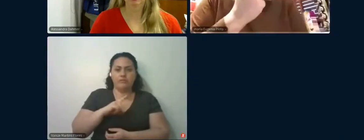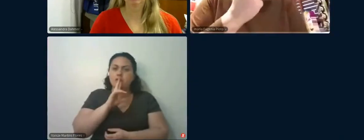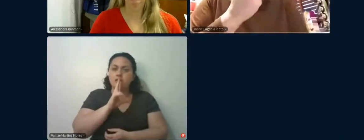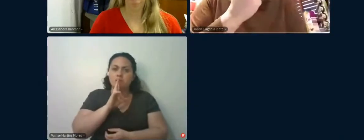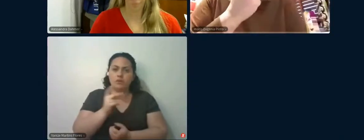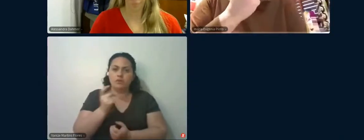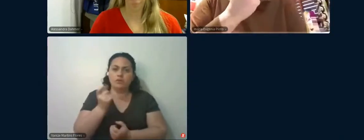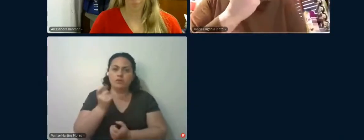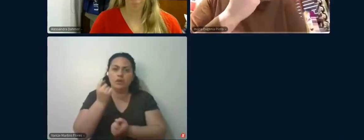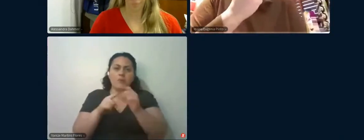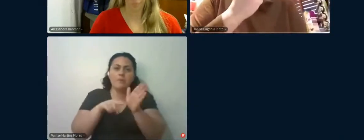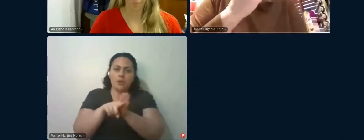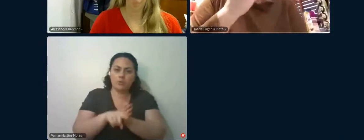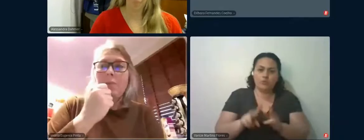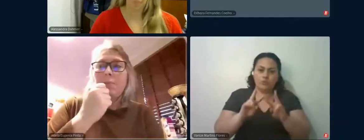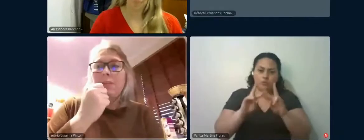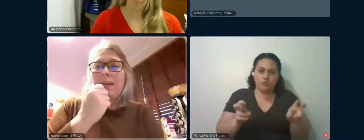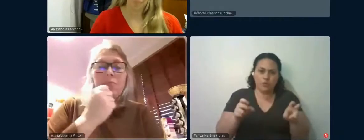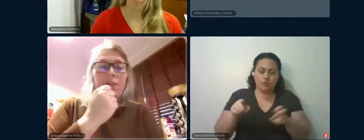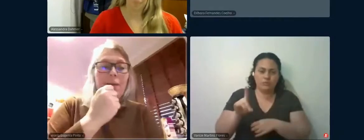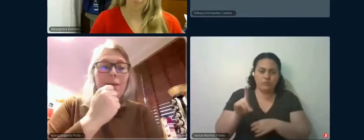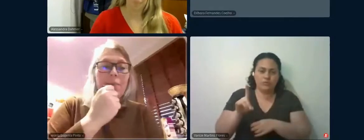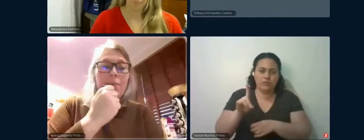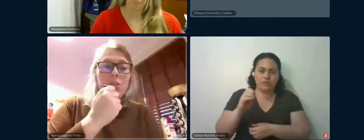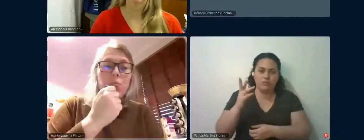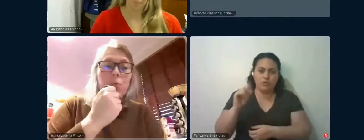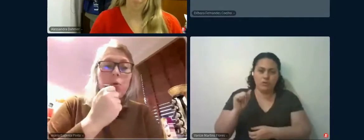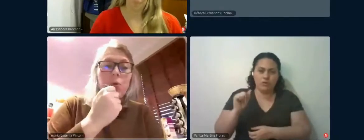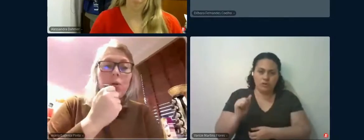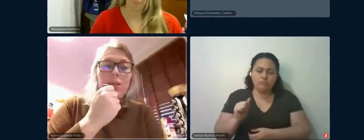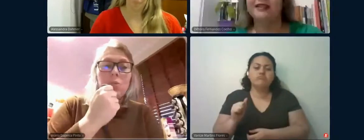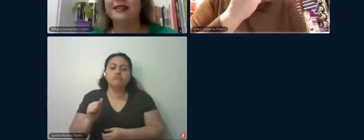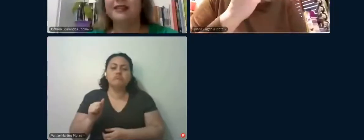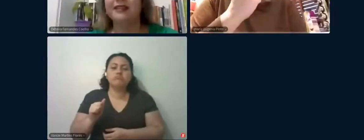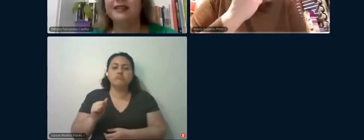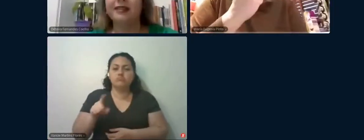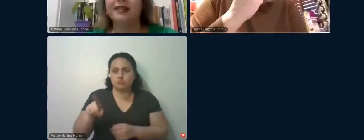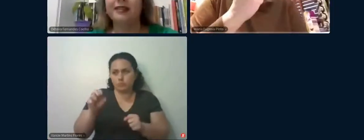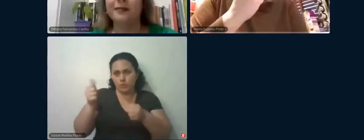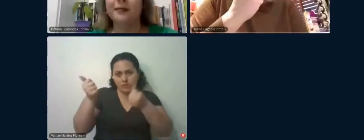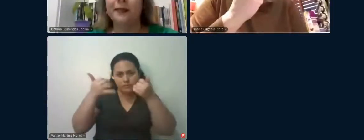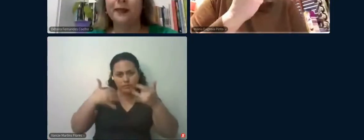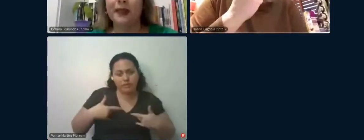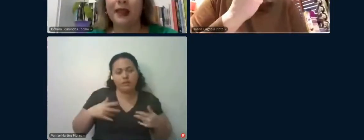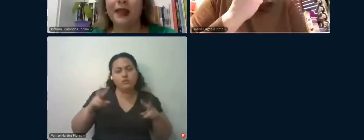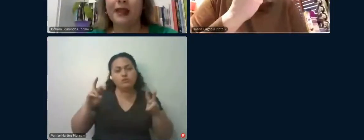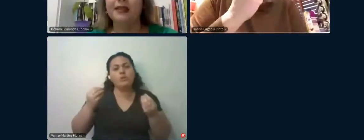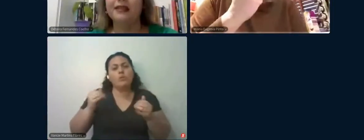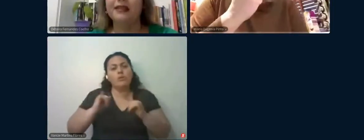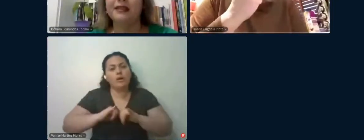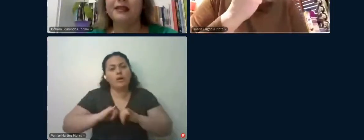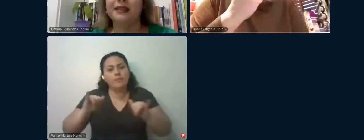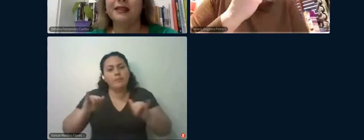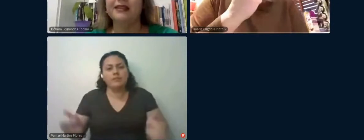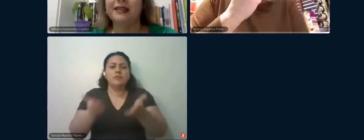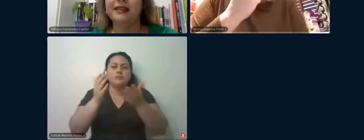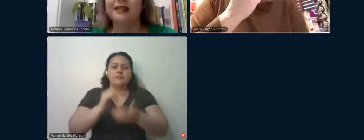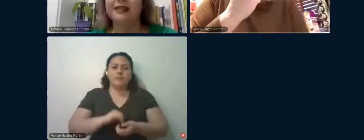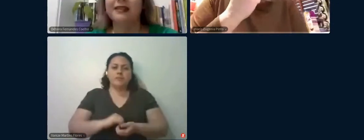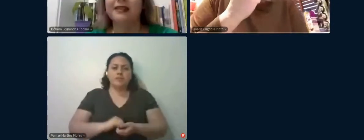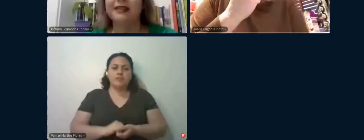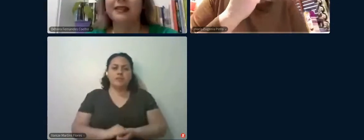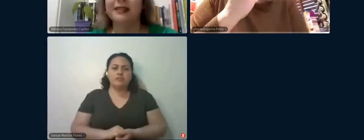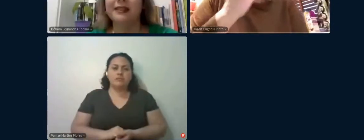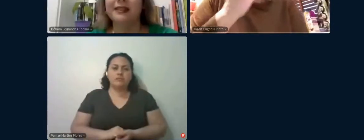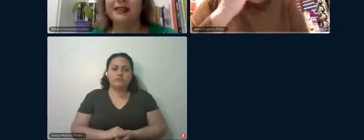temática que a Débora vai falar. Então, se a Débora puder falar para a gente um pouquinho sobre a campanha de doação de equipamentos, né? E